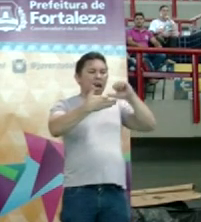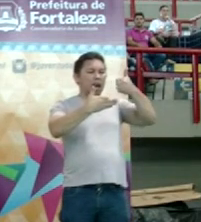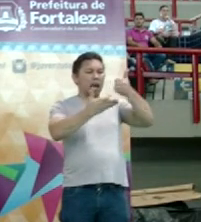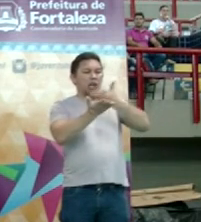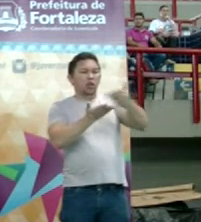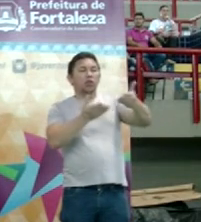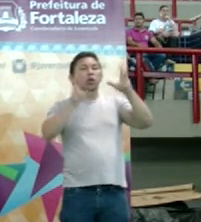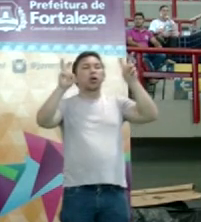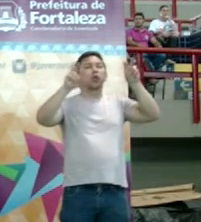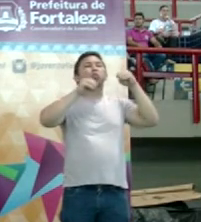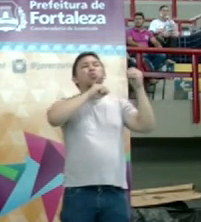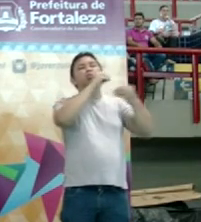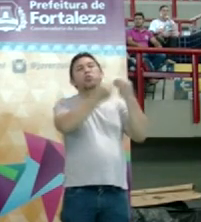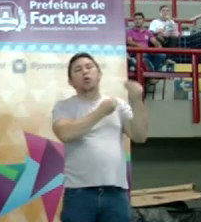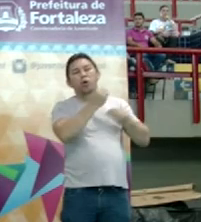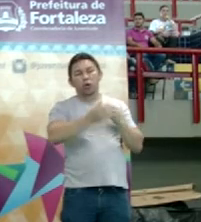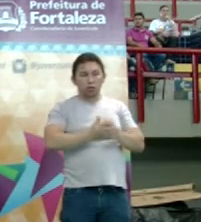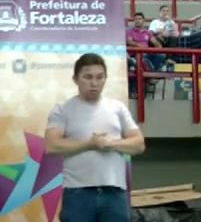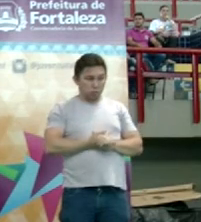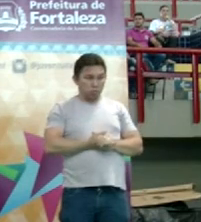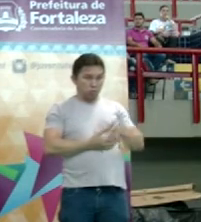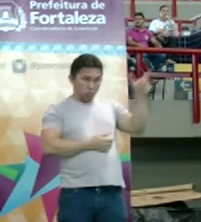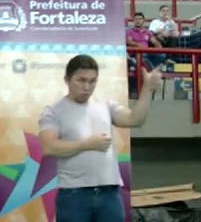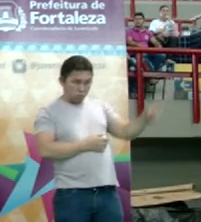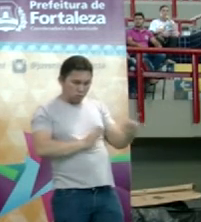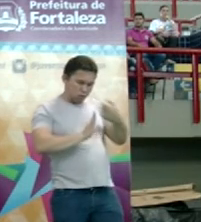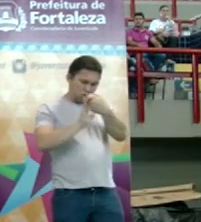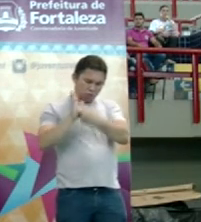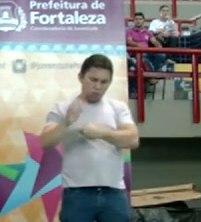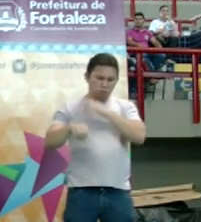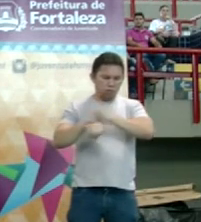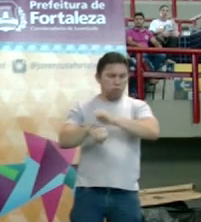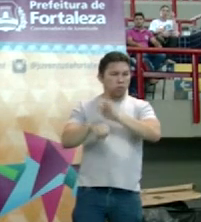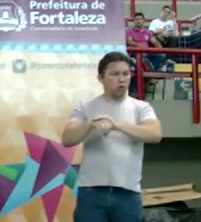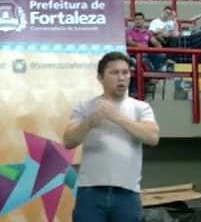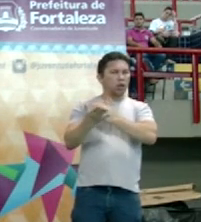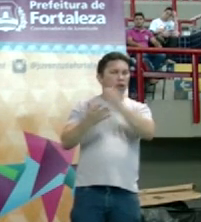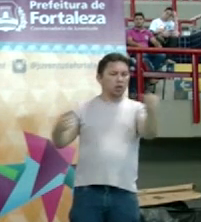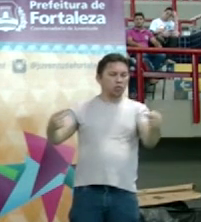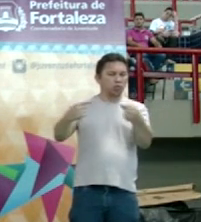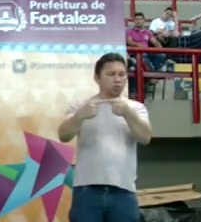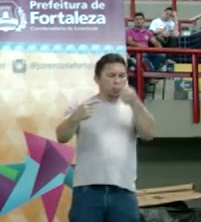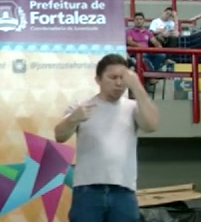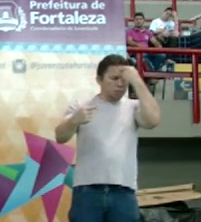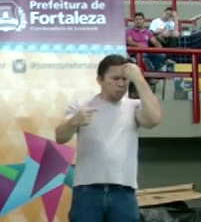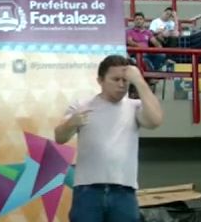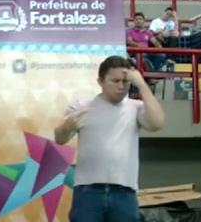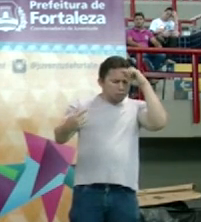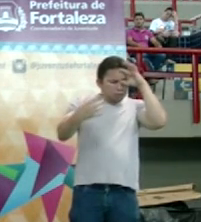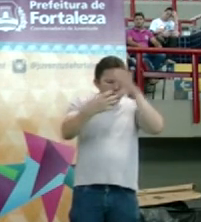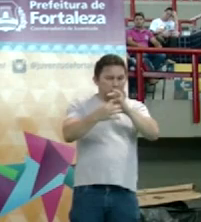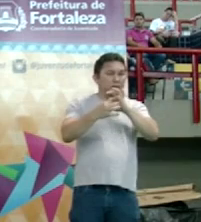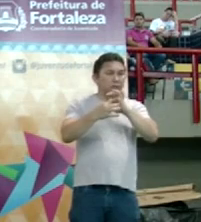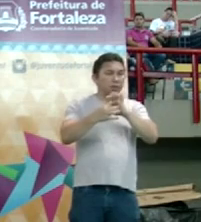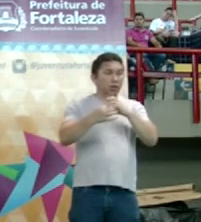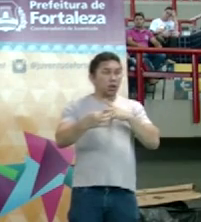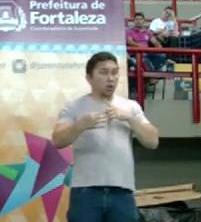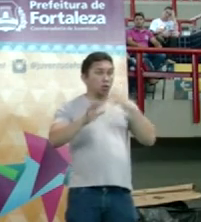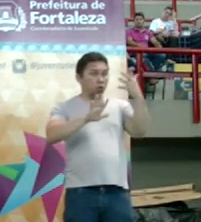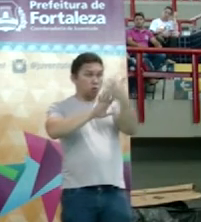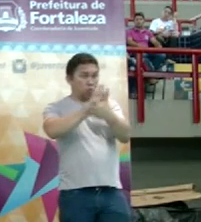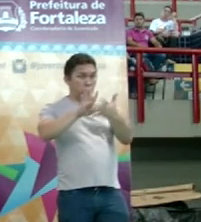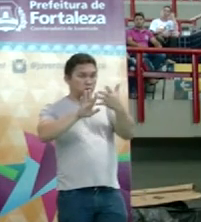vai falar. E esse candidato que escreve o texto tem que partir desse pressuposto. Um texto deve